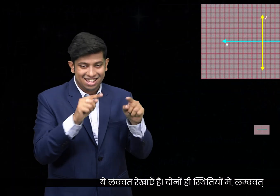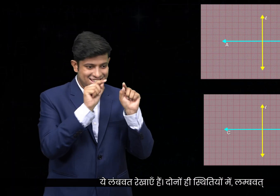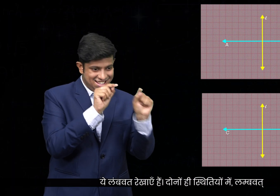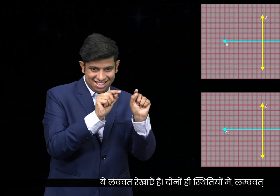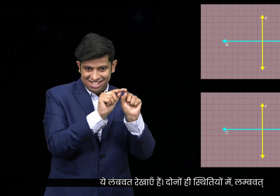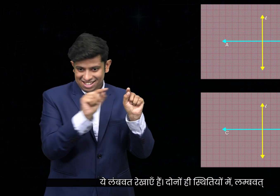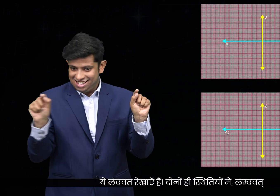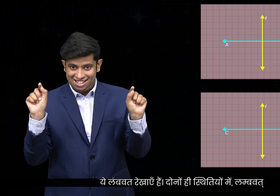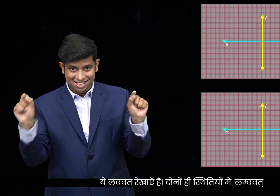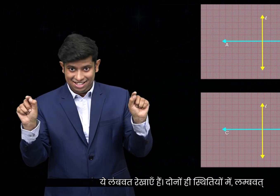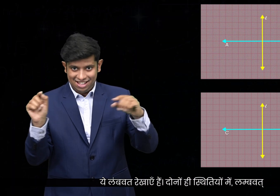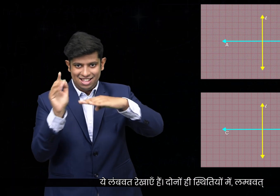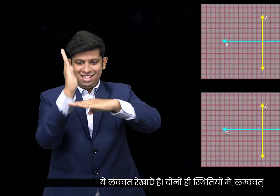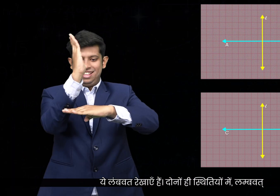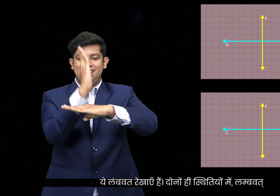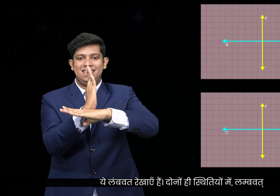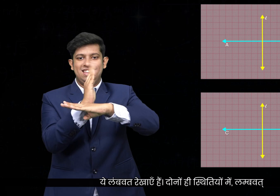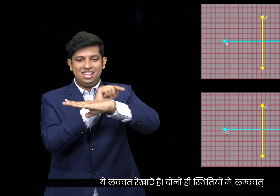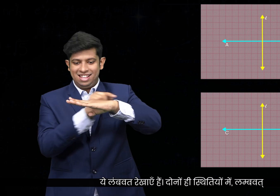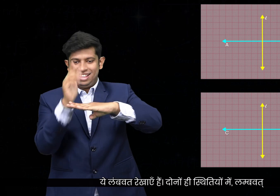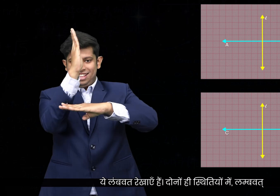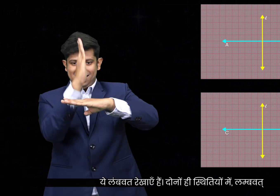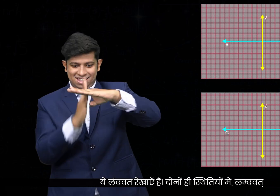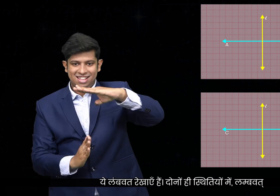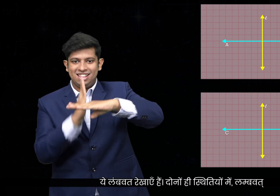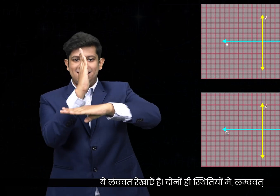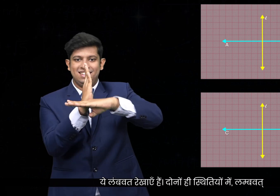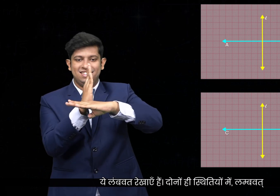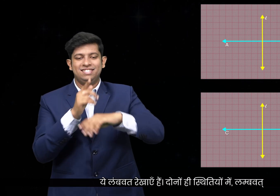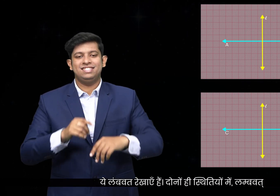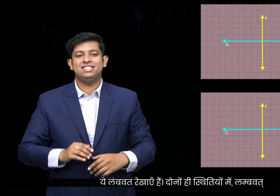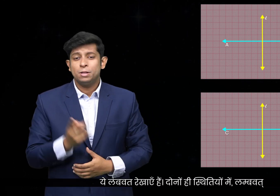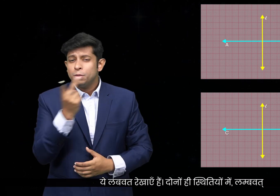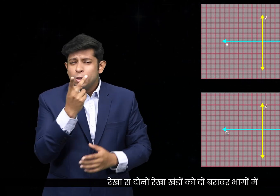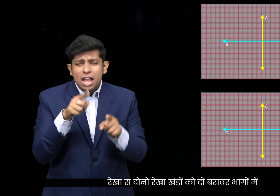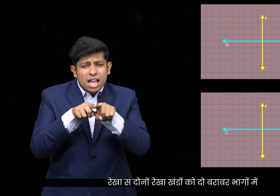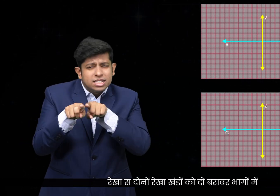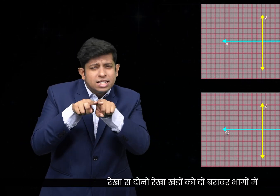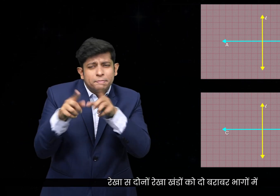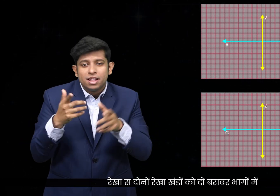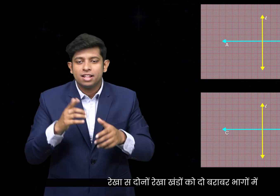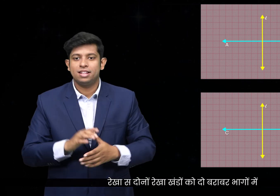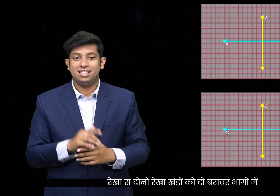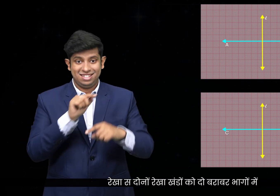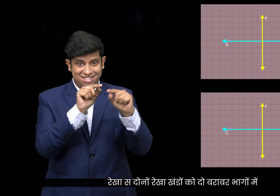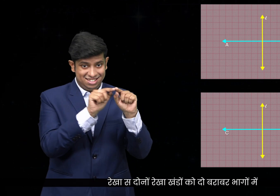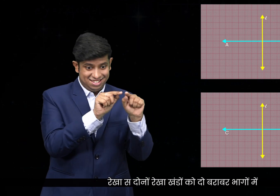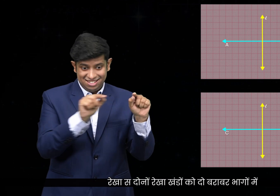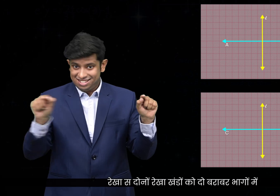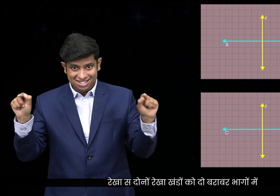ये लंबवत रेखाएं हैं। दोनों ही स्थितियों में लंबवत रेखा सा दोनों रेखा खंडों